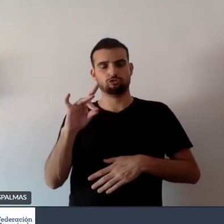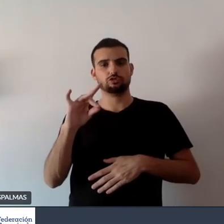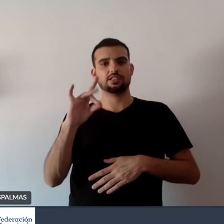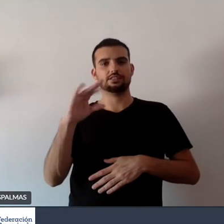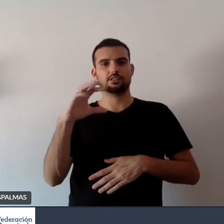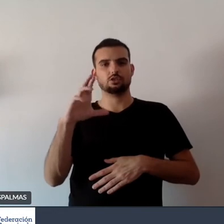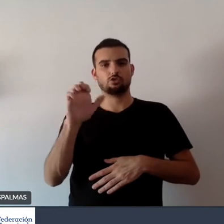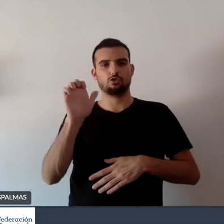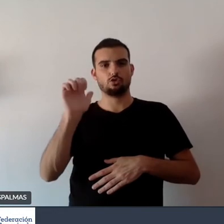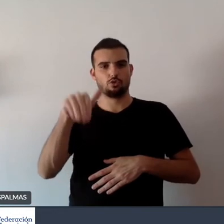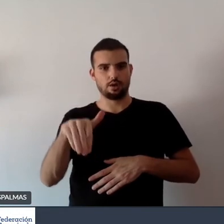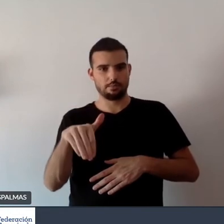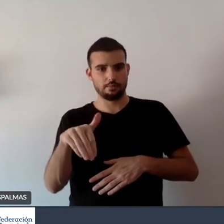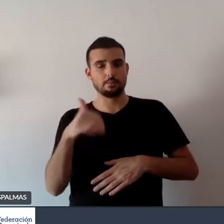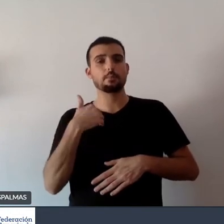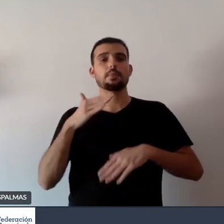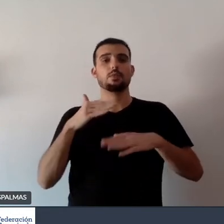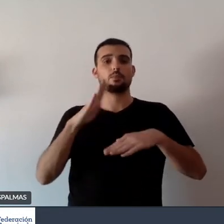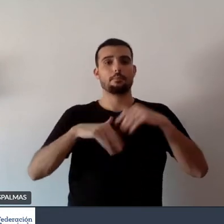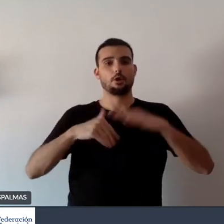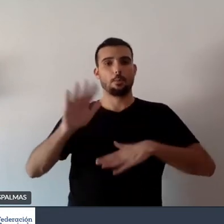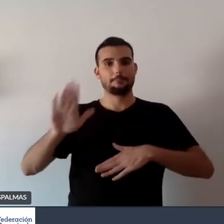al mano a mano.